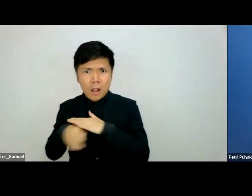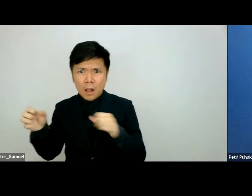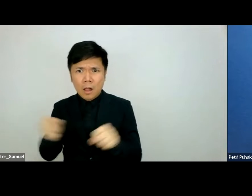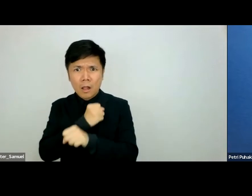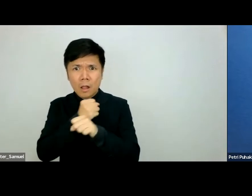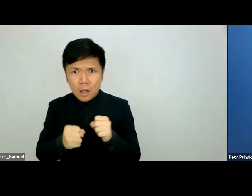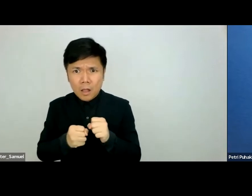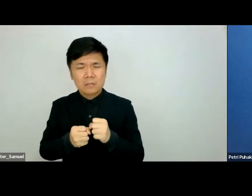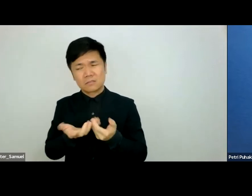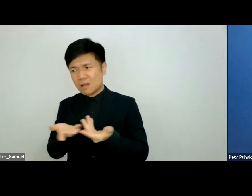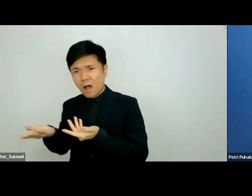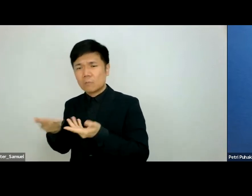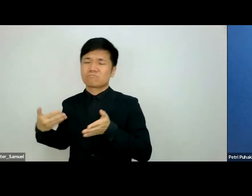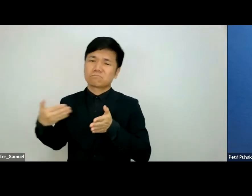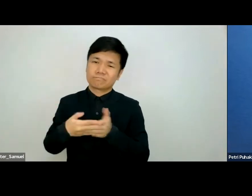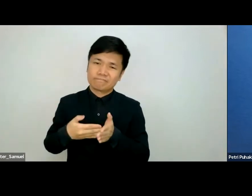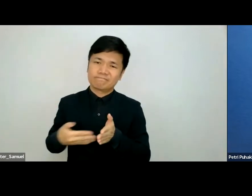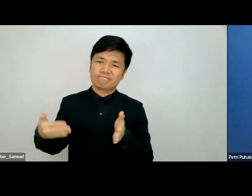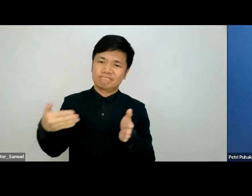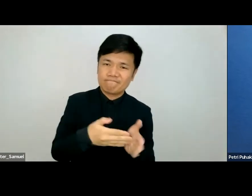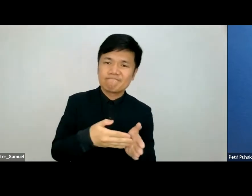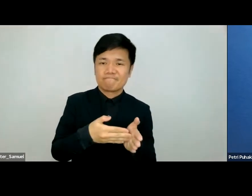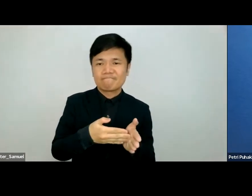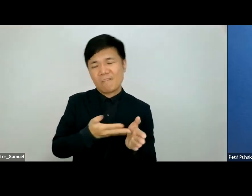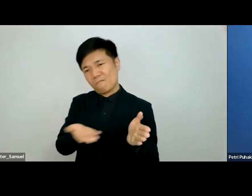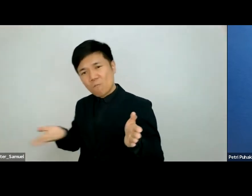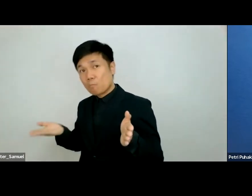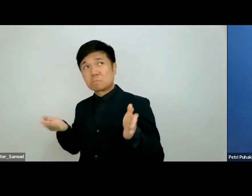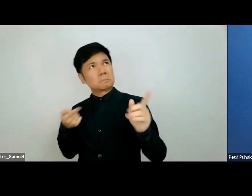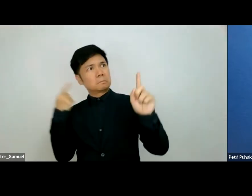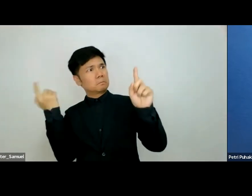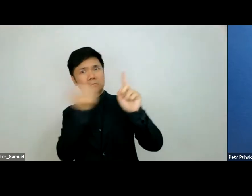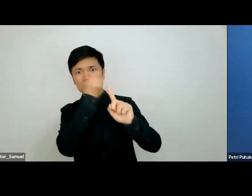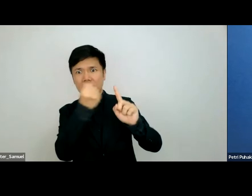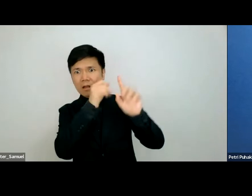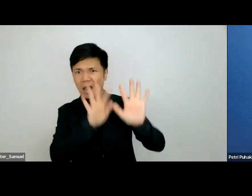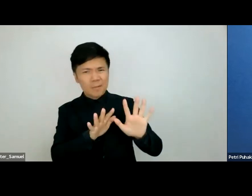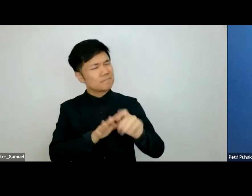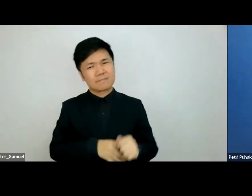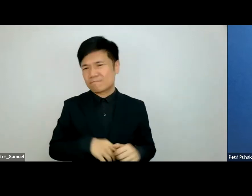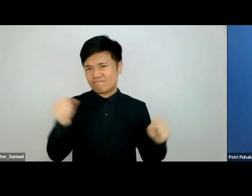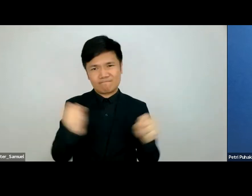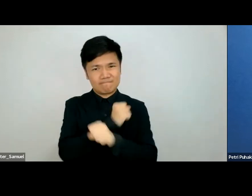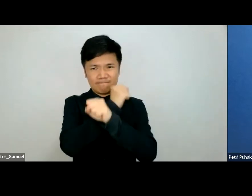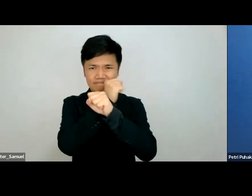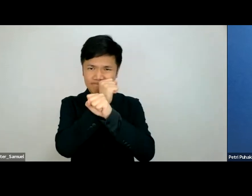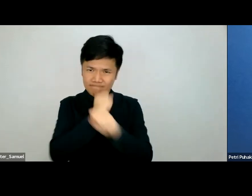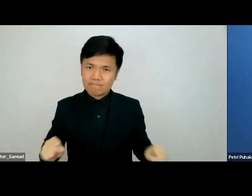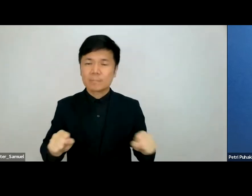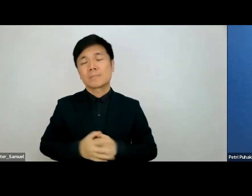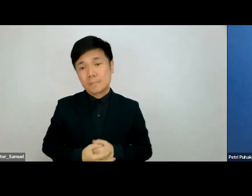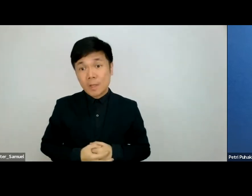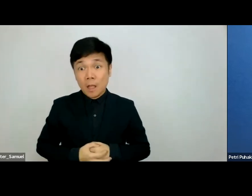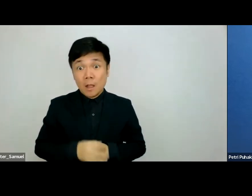Il faut enlever les barrières confrontées par ces personnes et enlever les stéréotypes